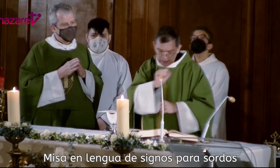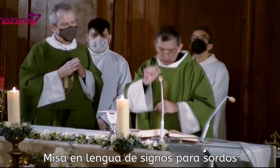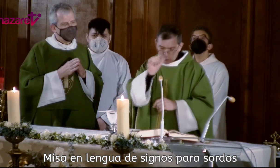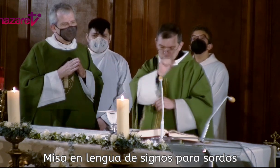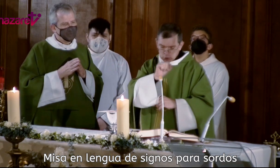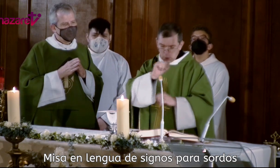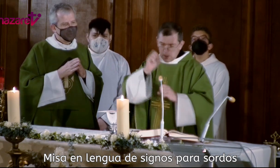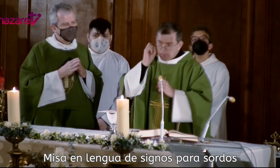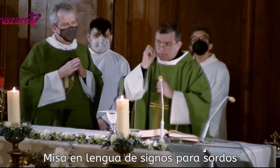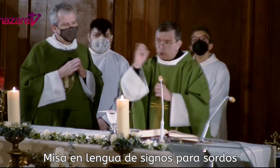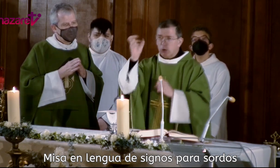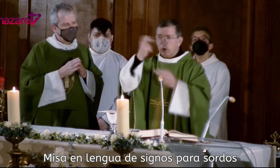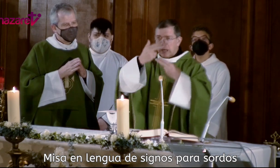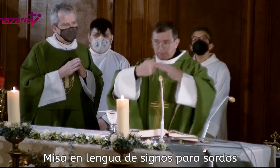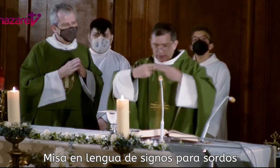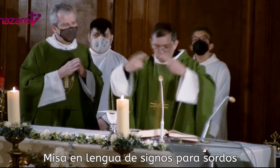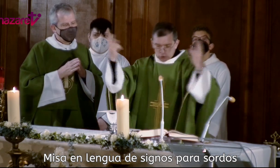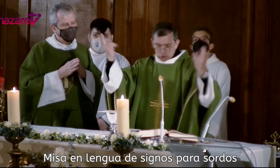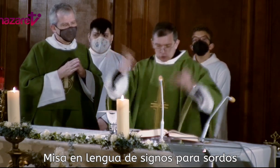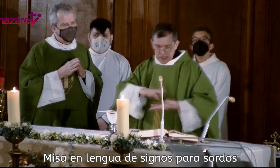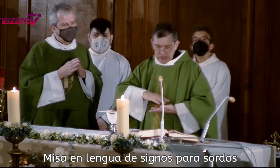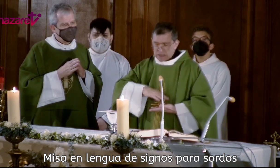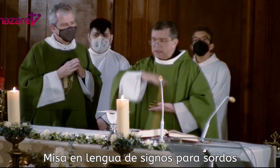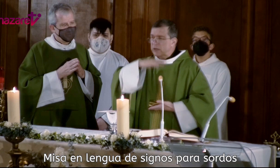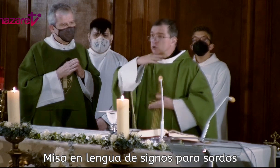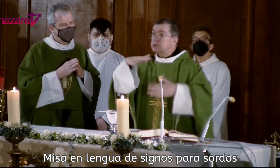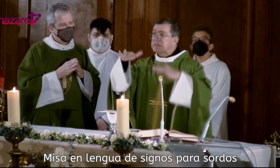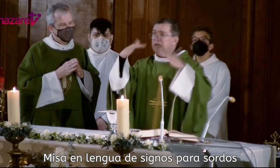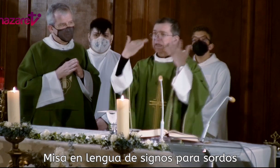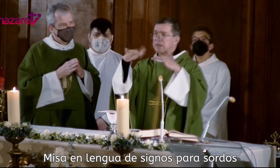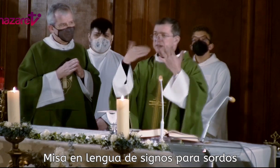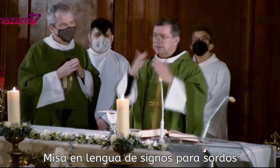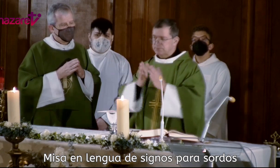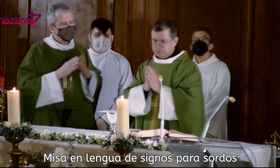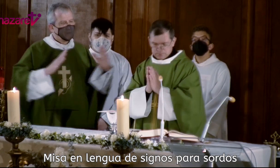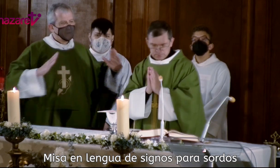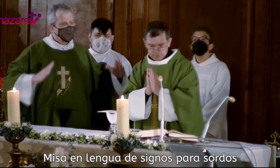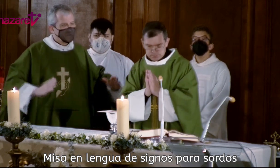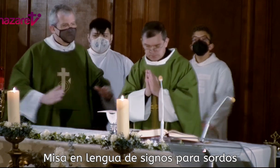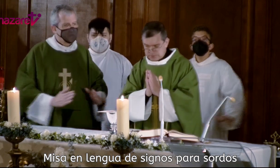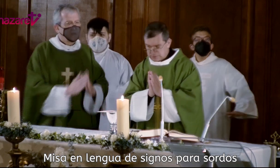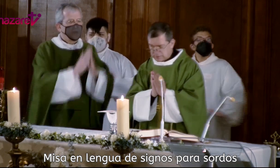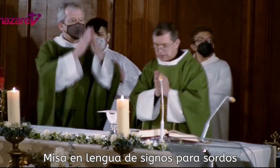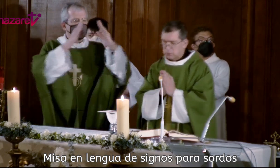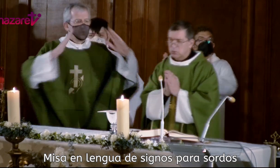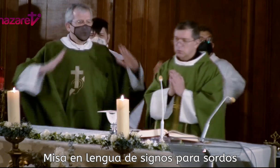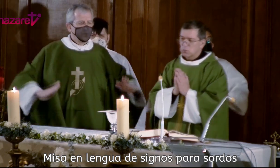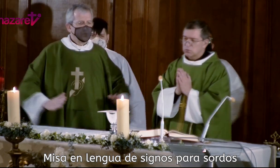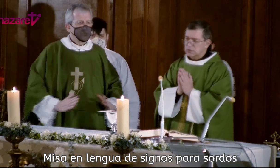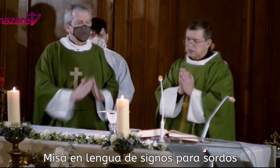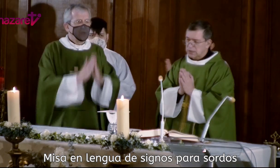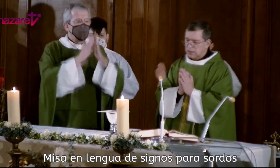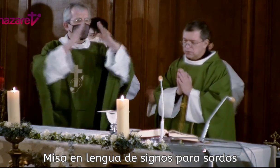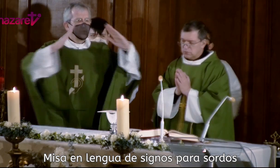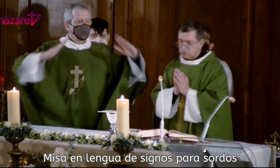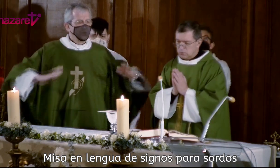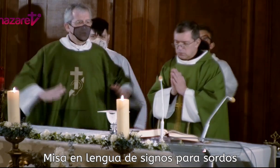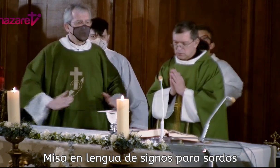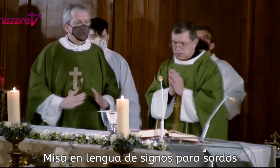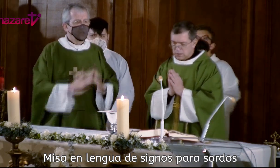cantamos proclamando llenos de alegría. Santo, santo,